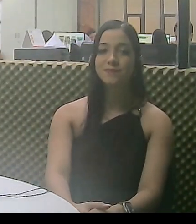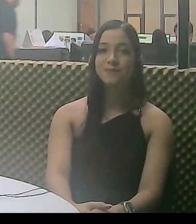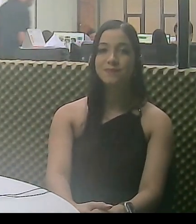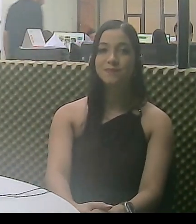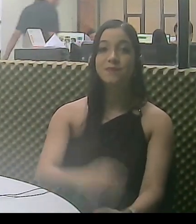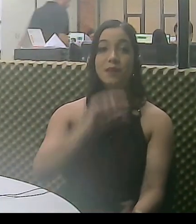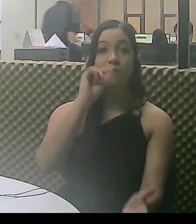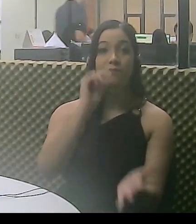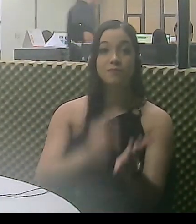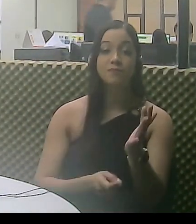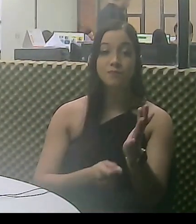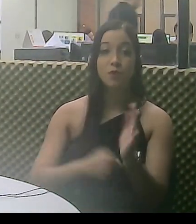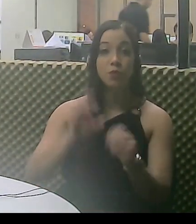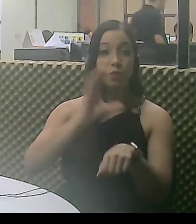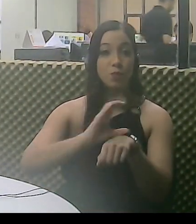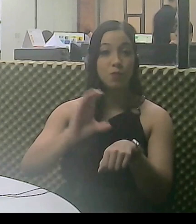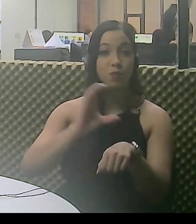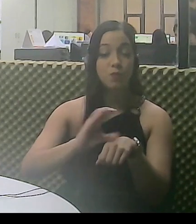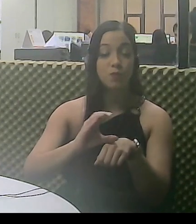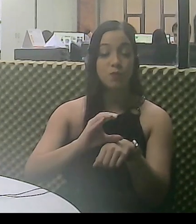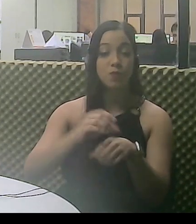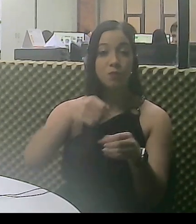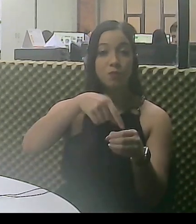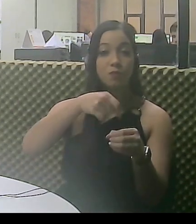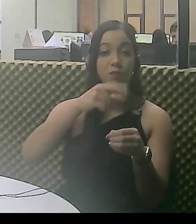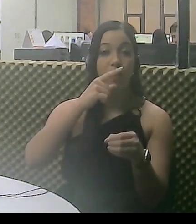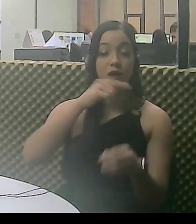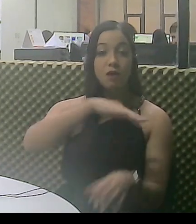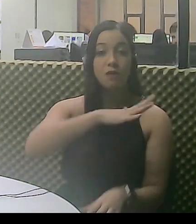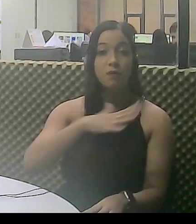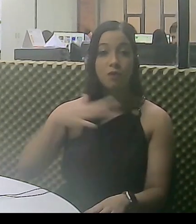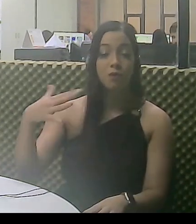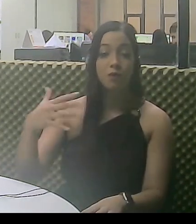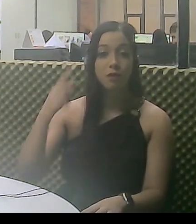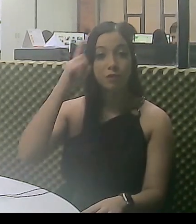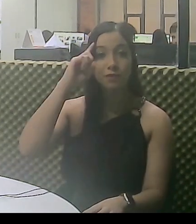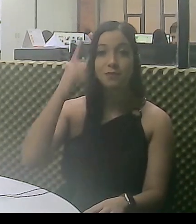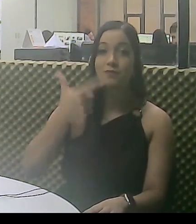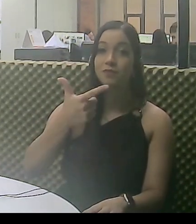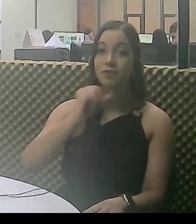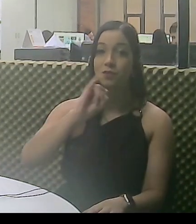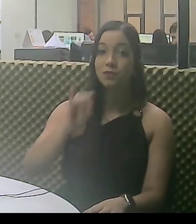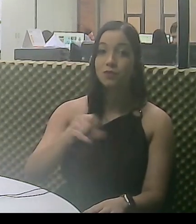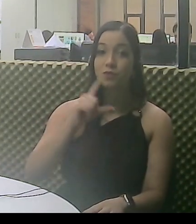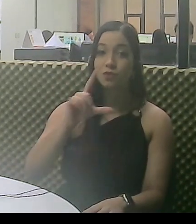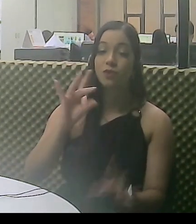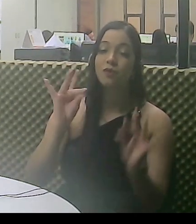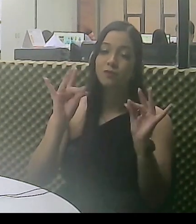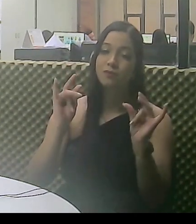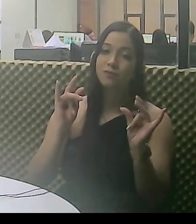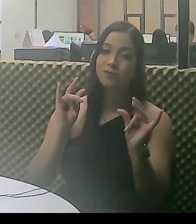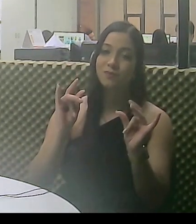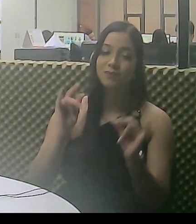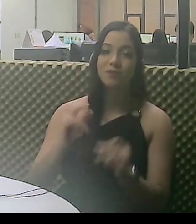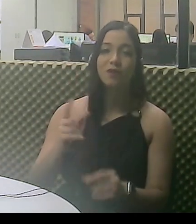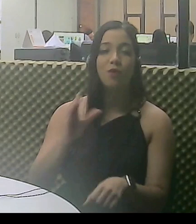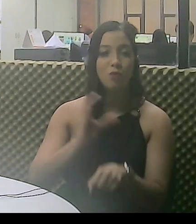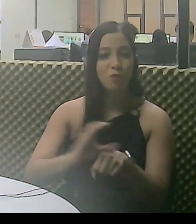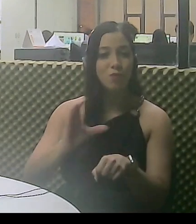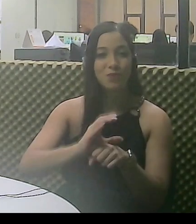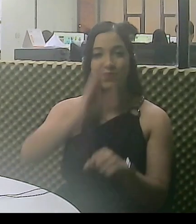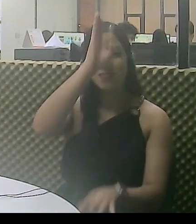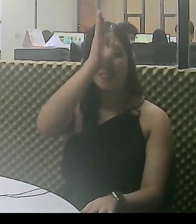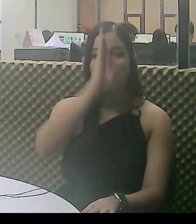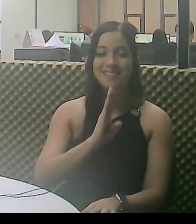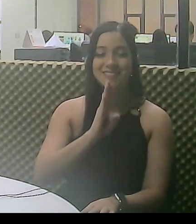As inscrições para o curso de aquaponia do dia 21 de julho já estão esgotadas. Com o sucesso da capacitação